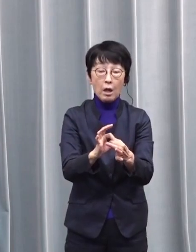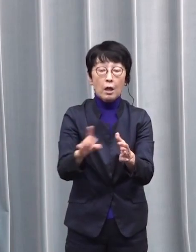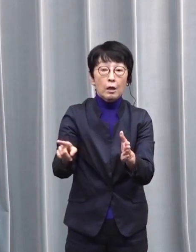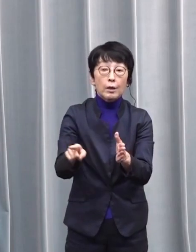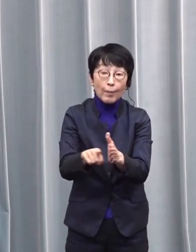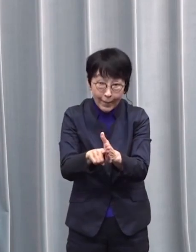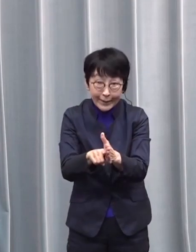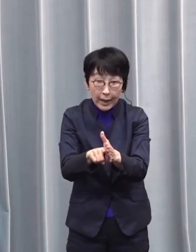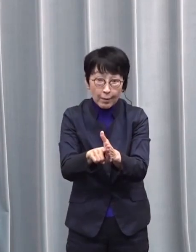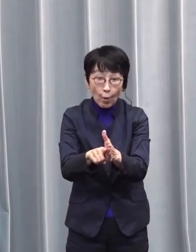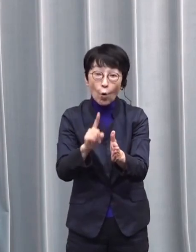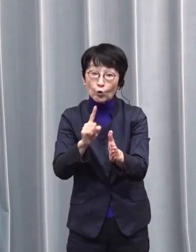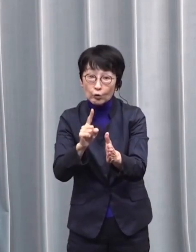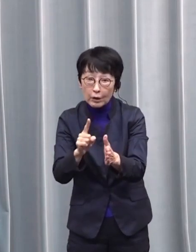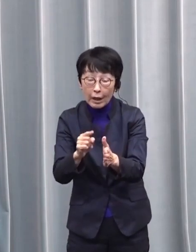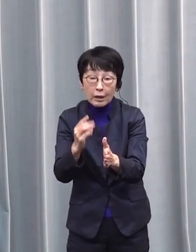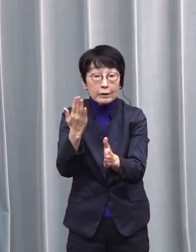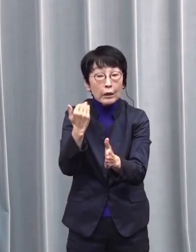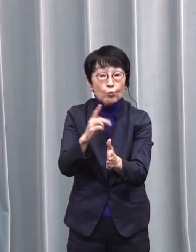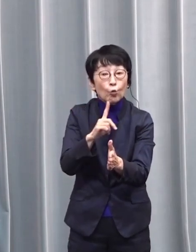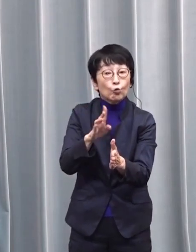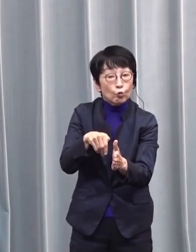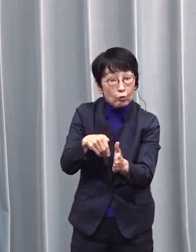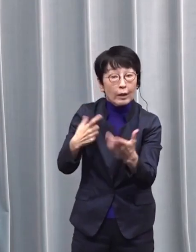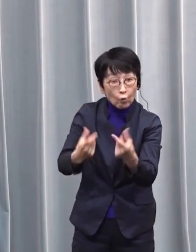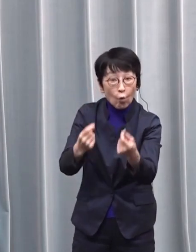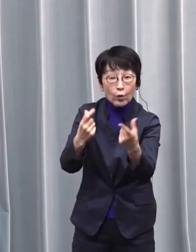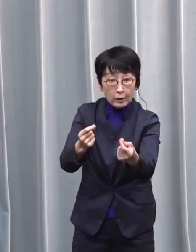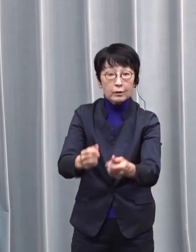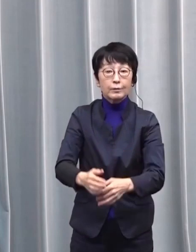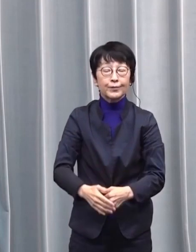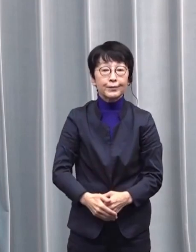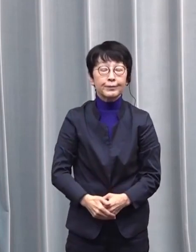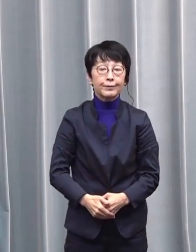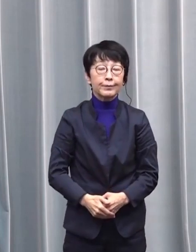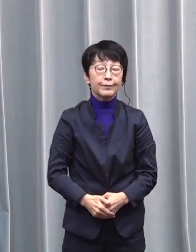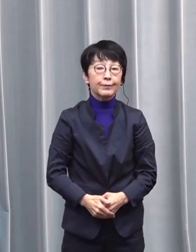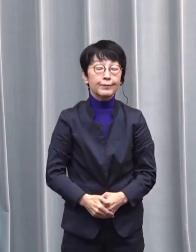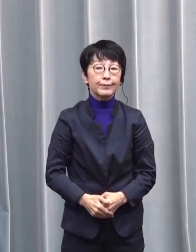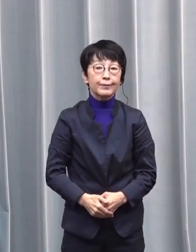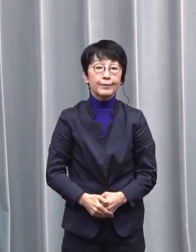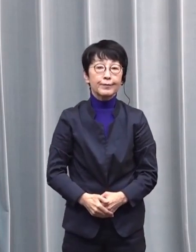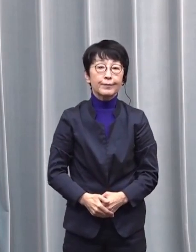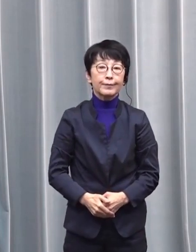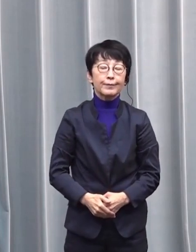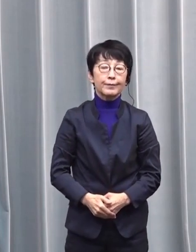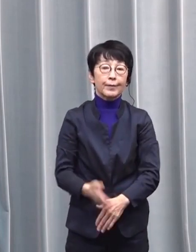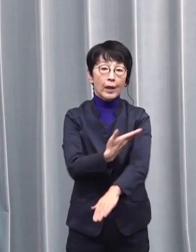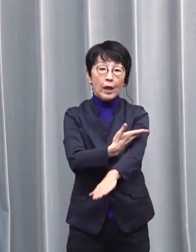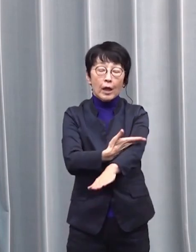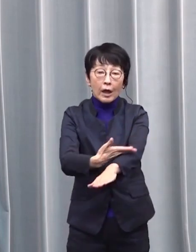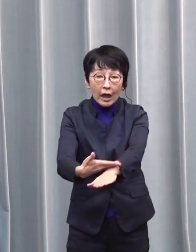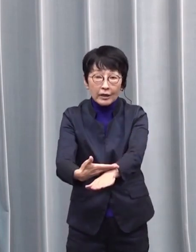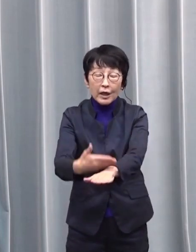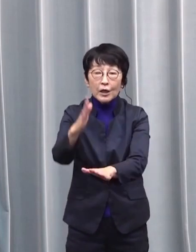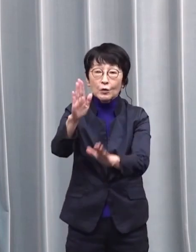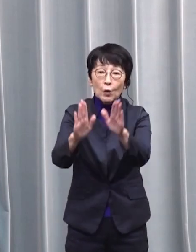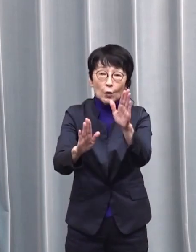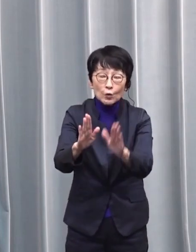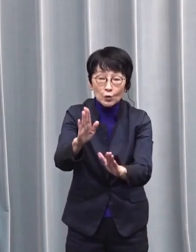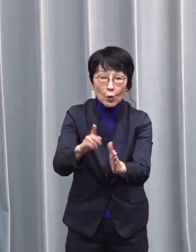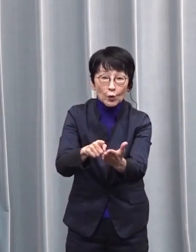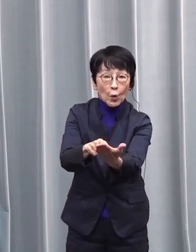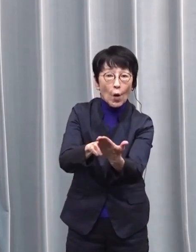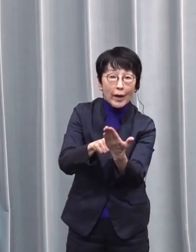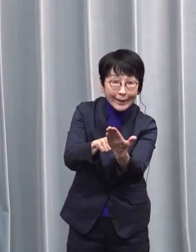た先ほど来繰り返し申し上げている通りでございますし、家庭の状況を挙げた上でのご質問に